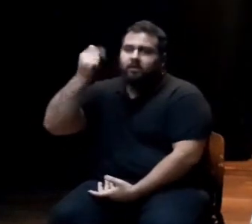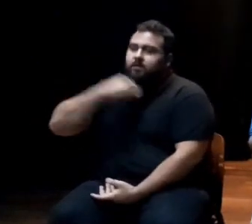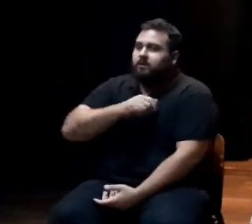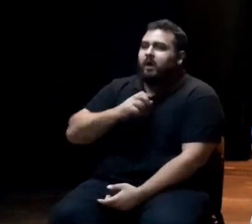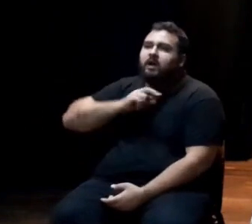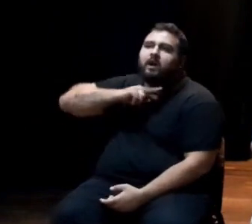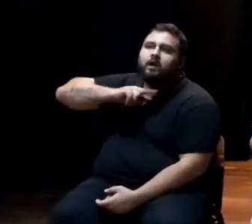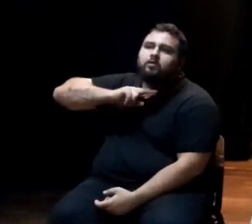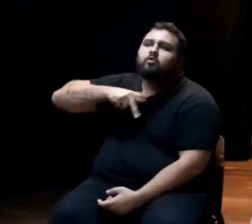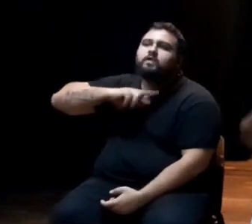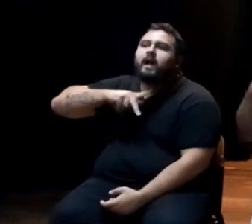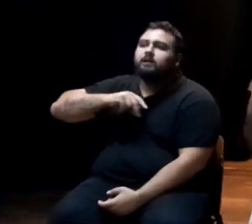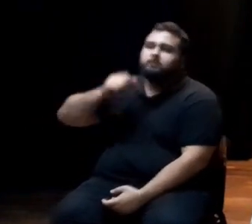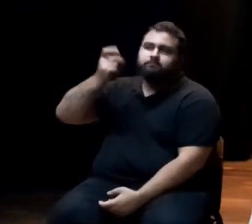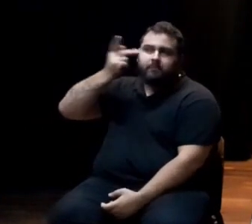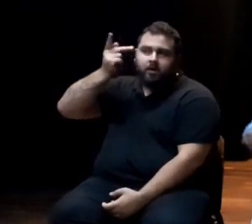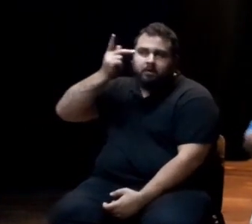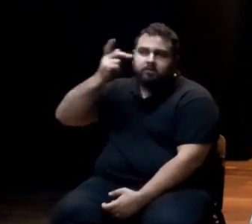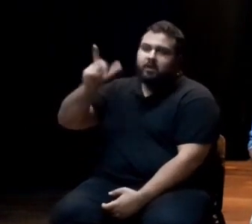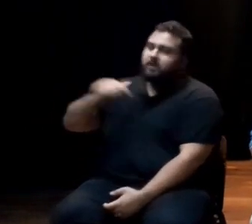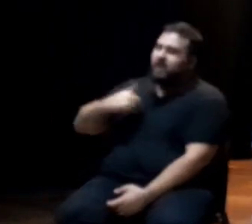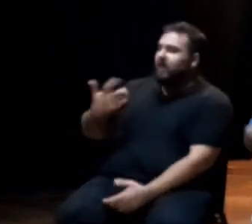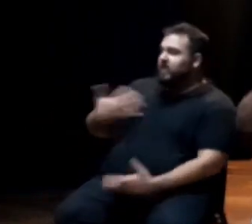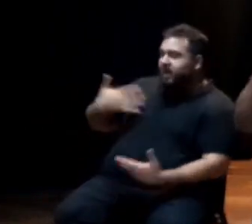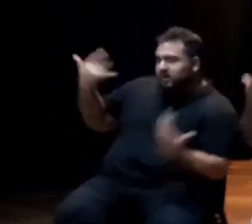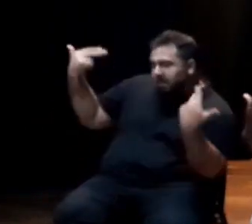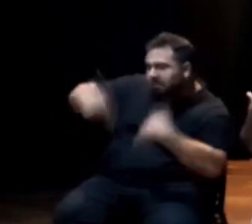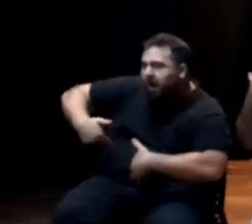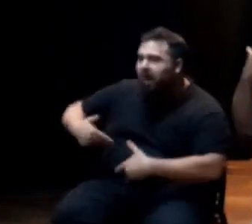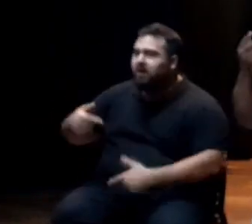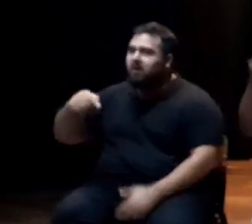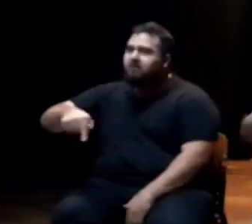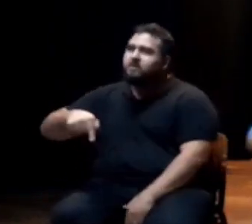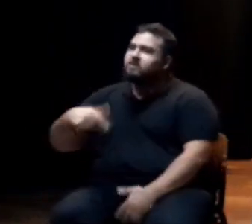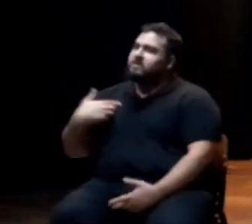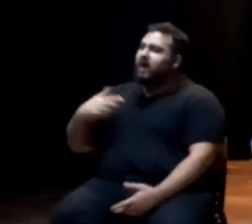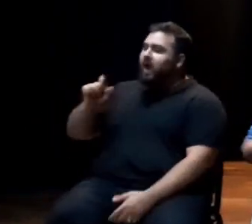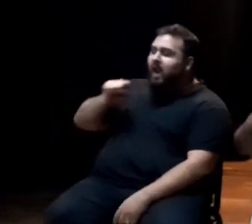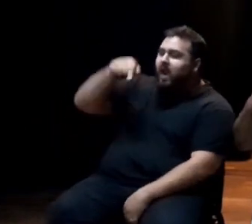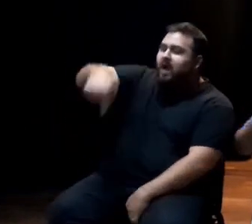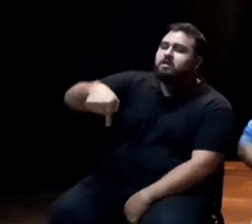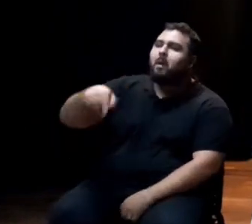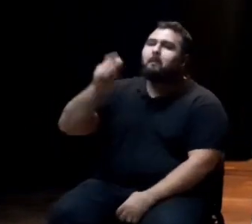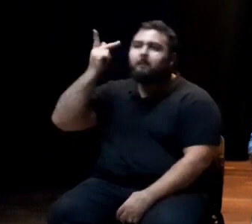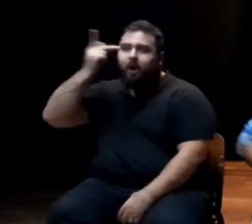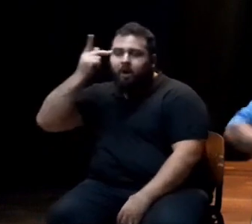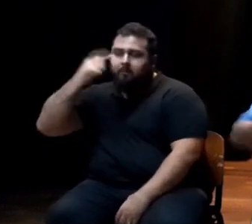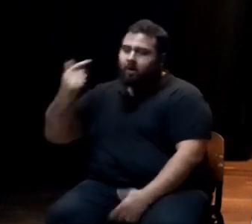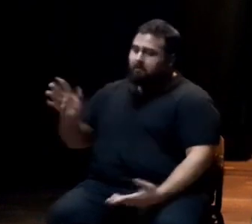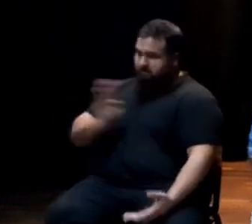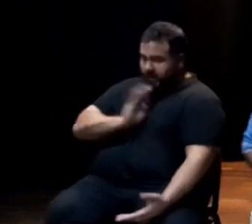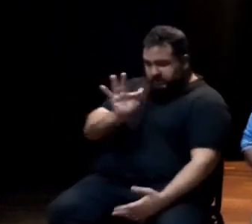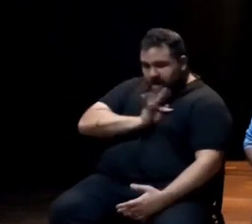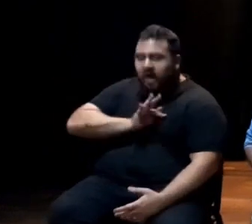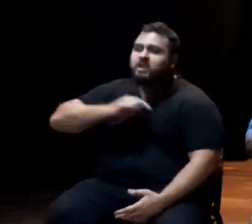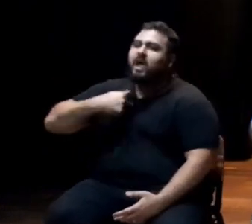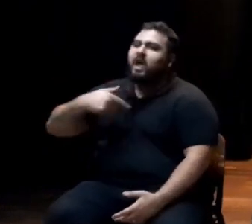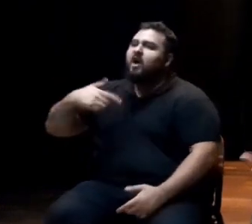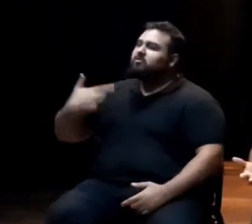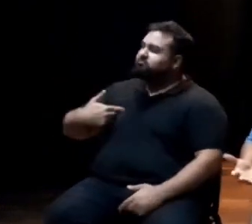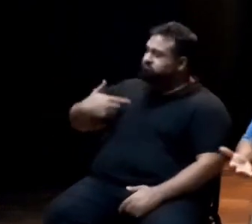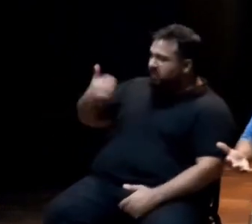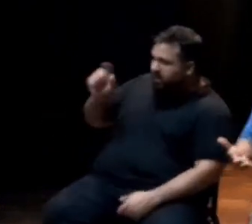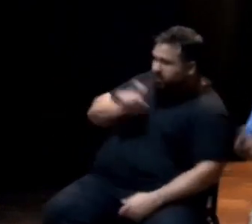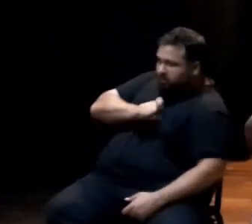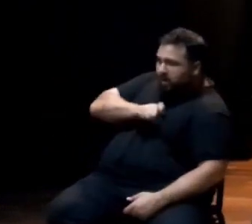traz uma brincadeira da quebrada, meu. Sabe? Se eu chegar lá em São Paulo e falar assim, meu irmão, Baixada Cruel, os sinistros são de Bel. Ninguém